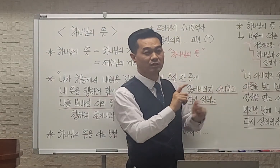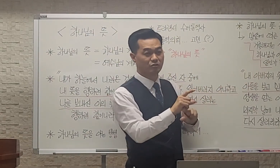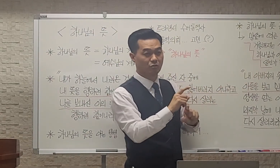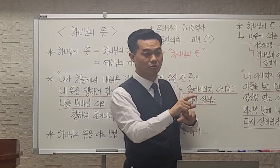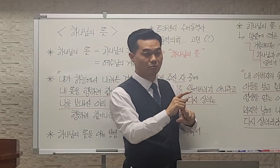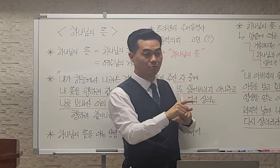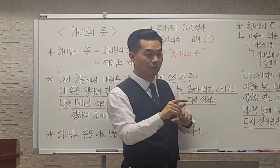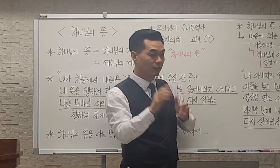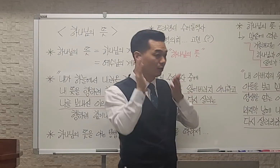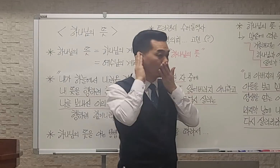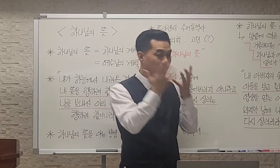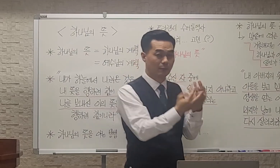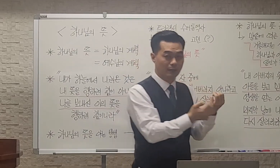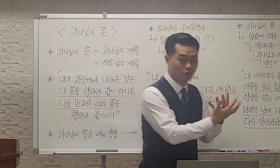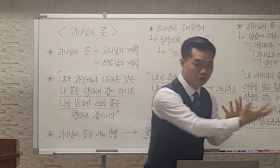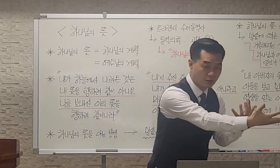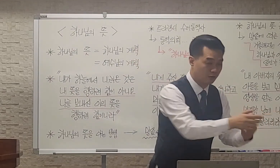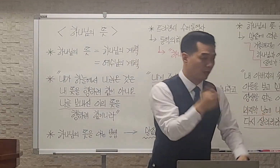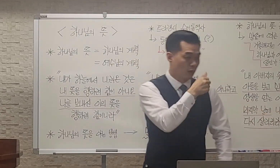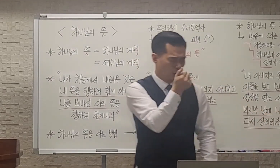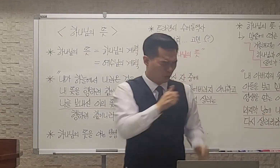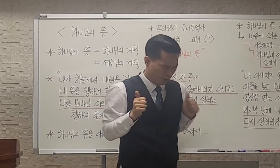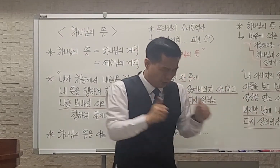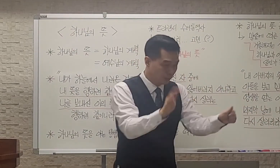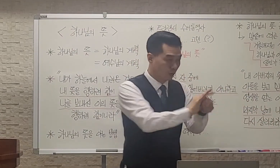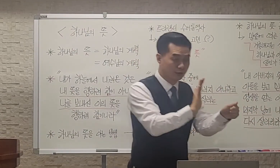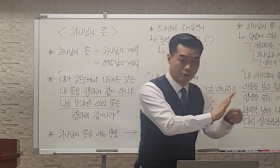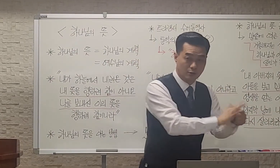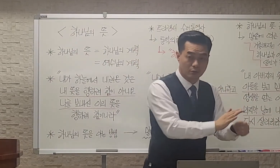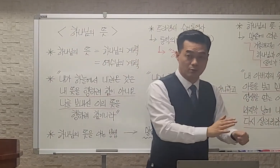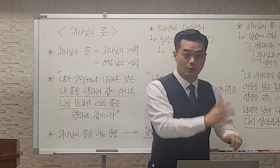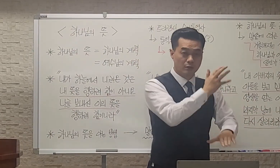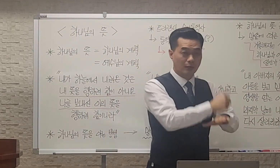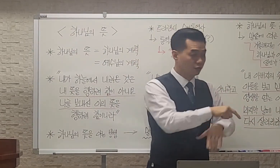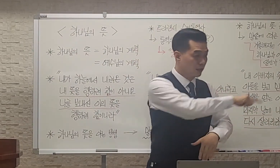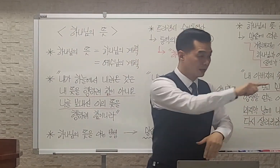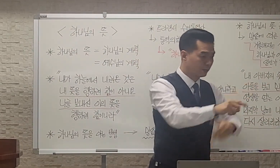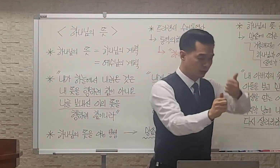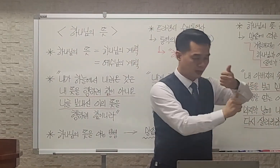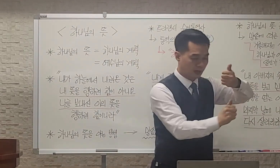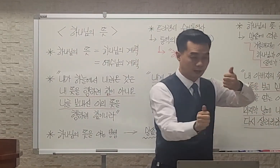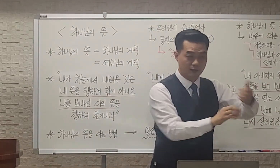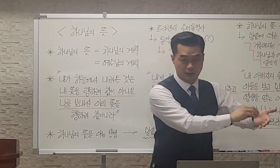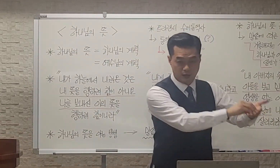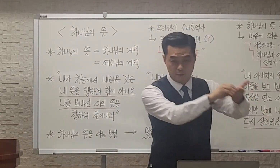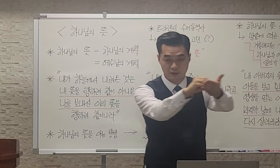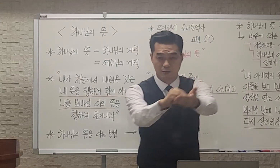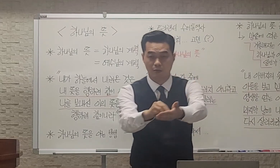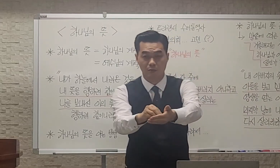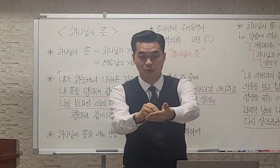고민되죠. 자, 농민들이 많이 모였어요. 통역 열심히 도와줬어. 근데 나중에 이 사람들이 다 다단계 가입했어.